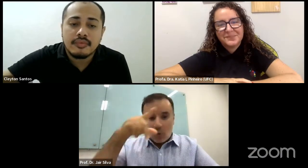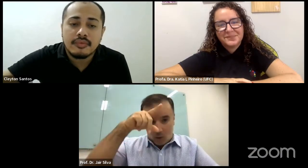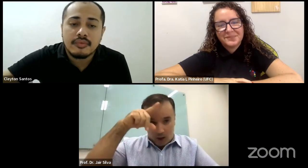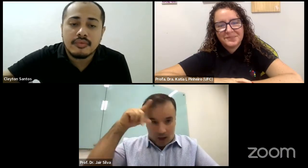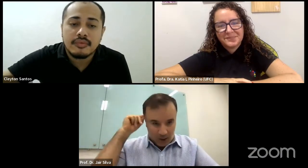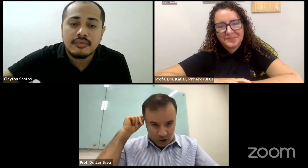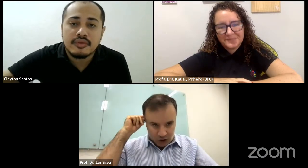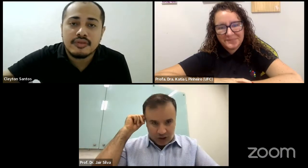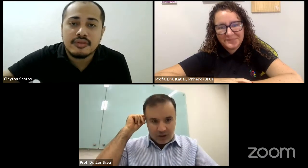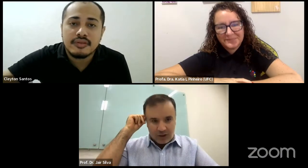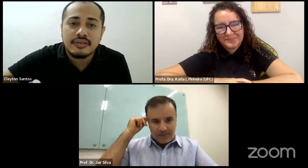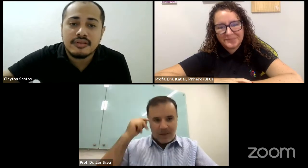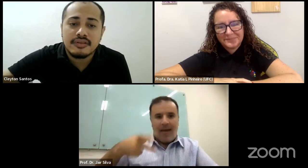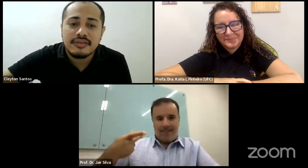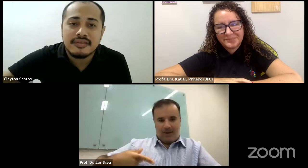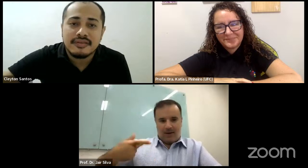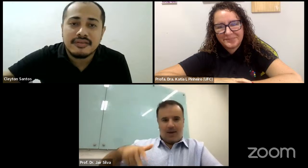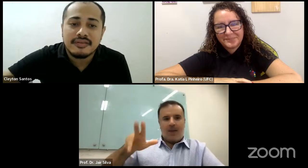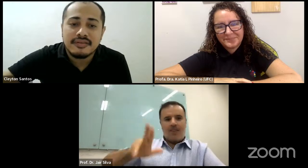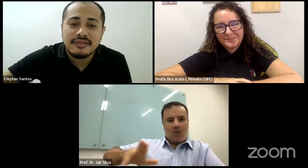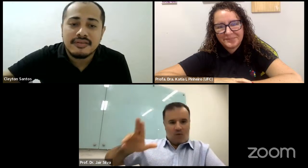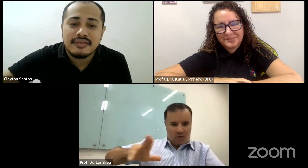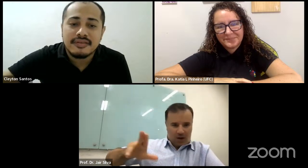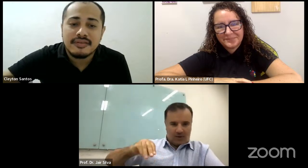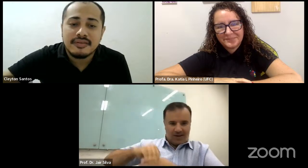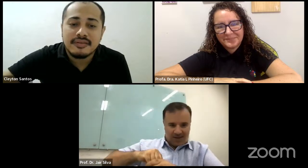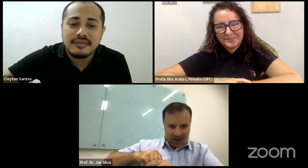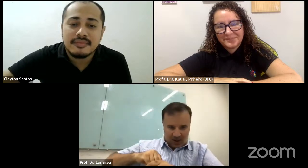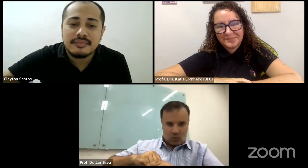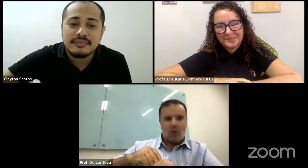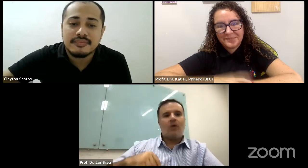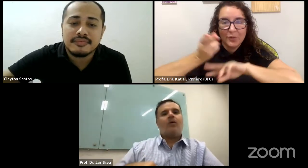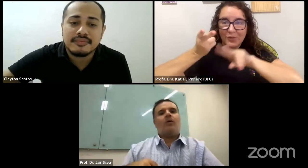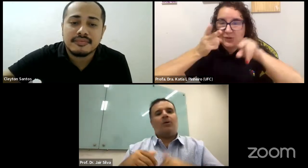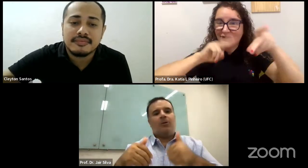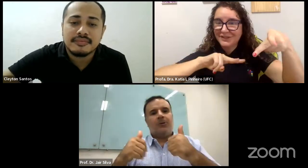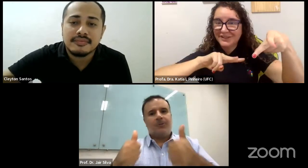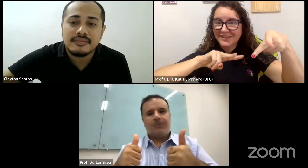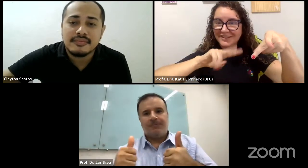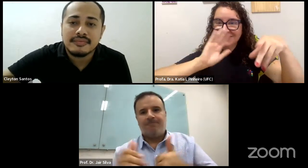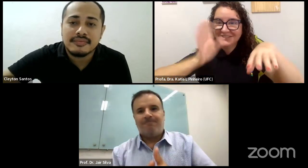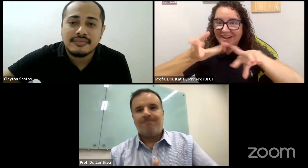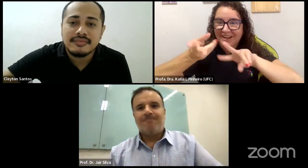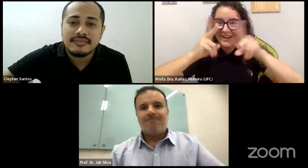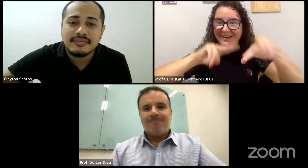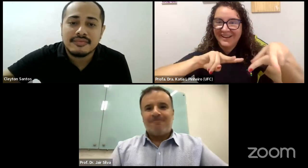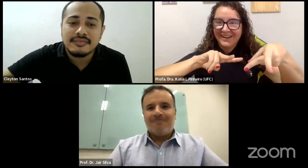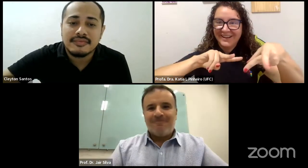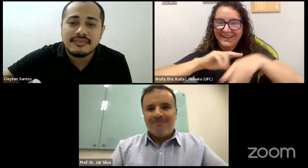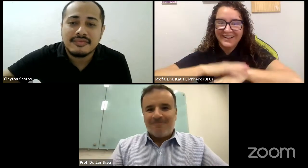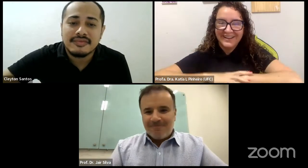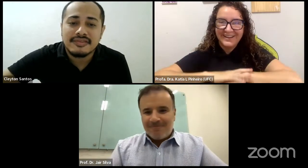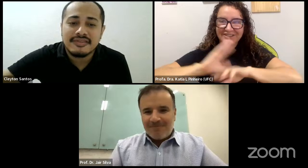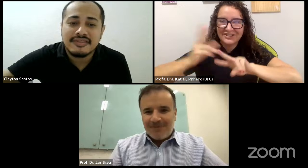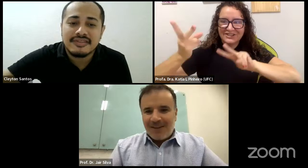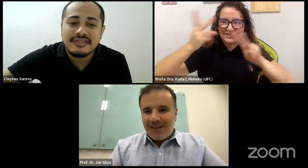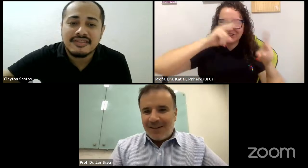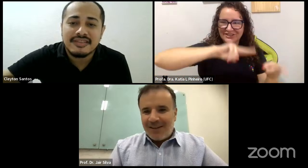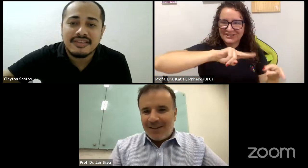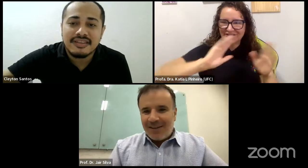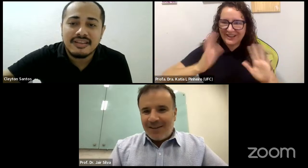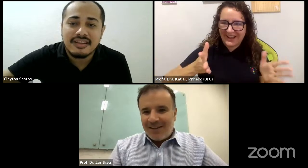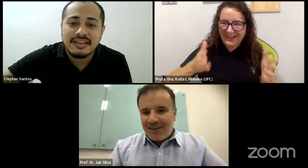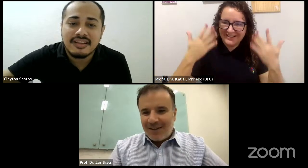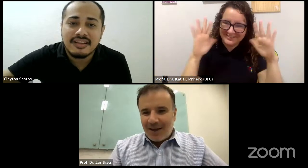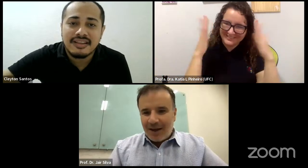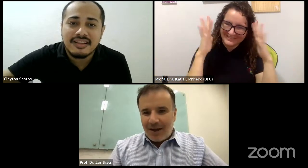Então, agora eu gostaria de convidar o professor Alexandre, que é da casa, da UFAL, também para estar fazendo seus